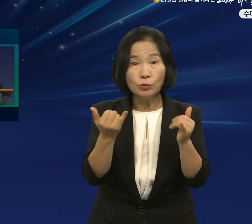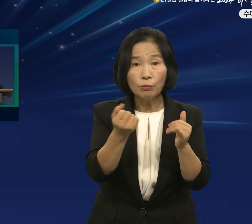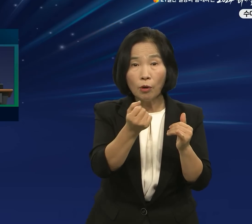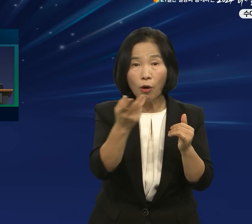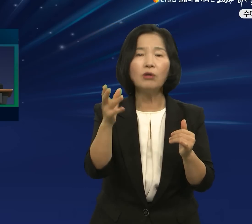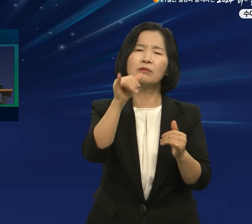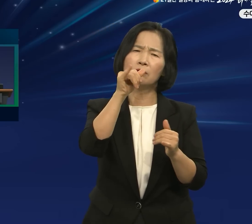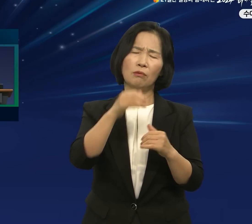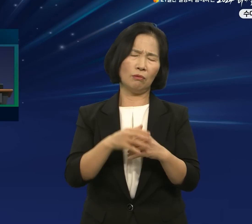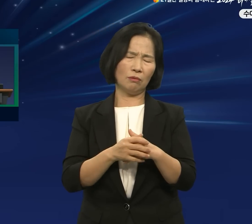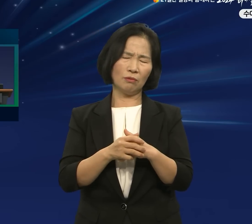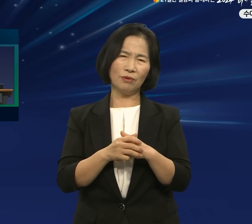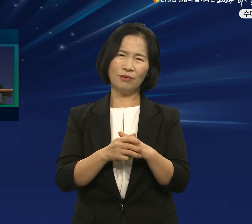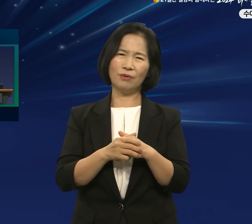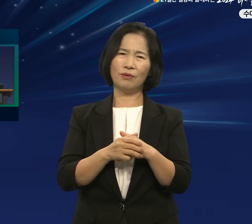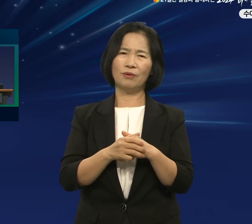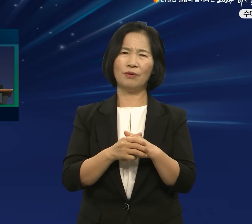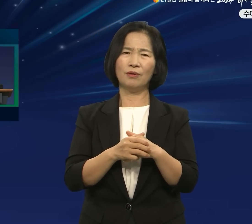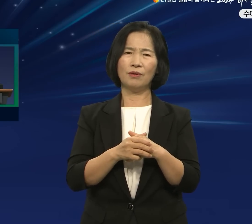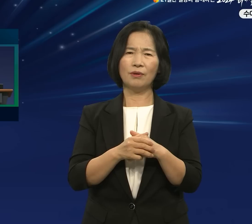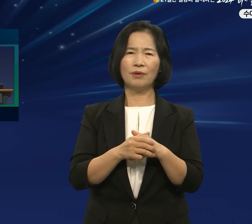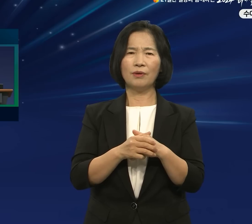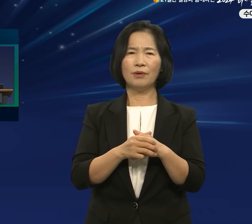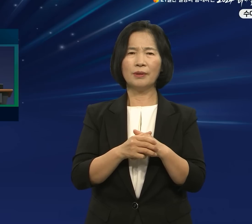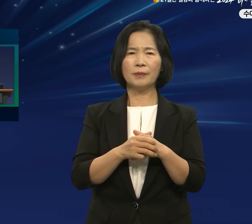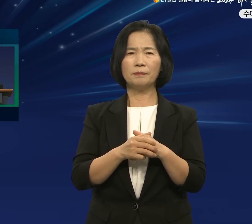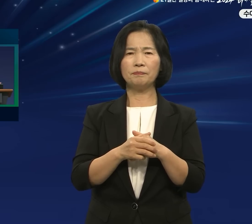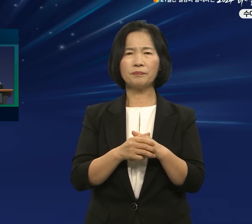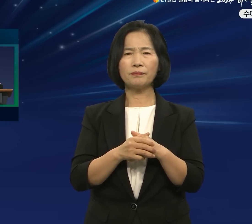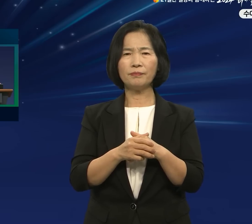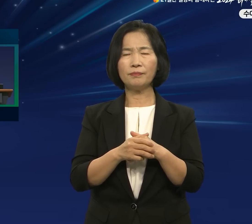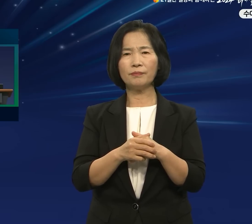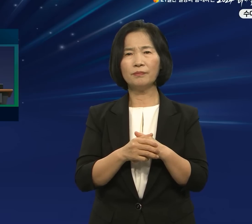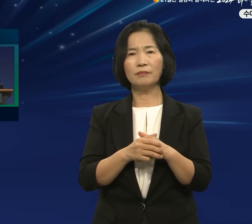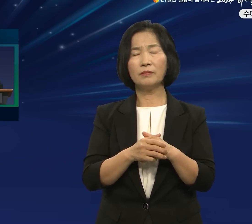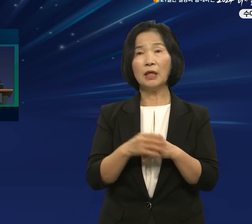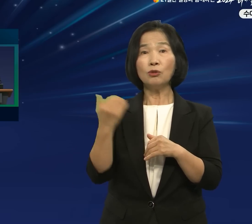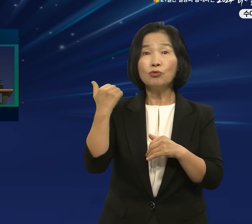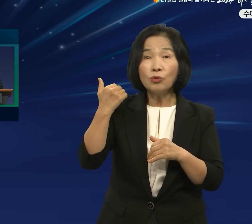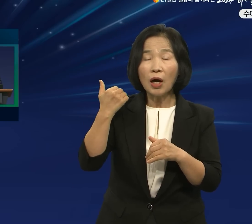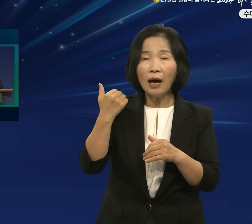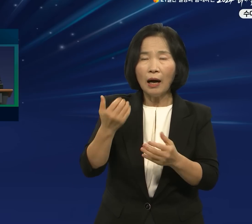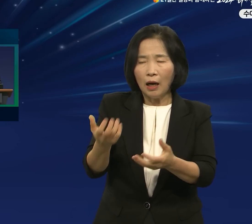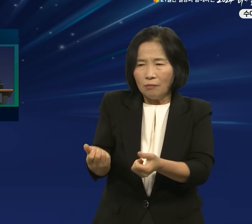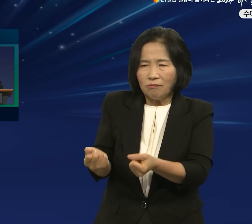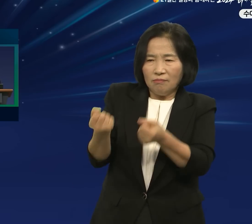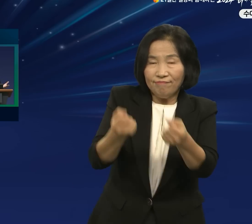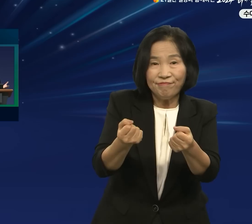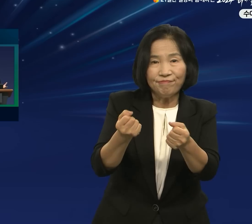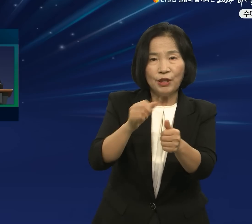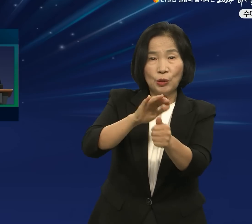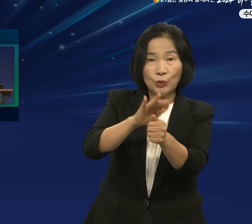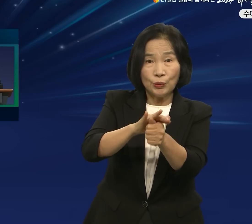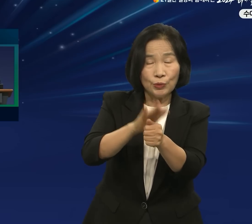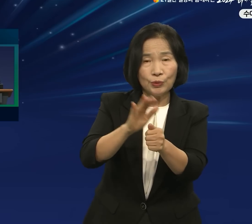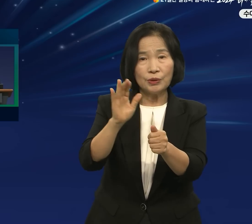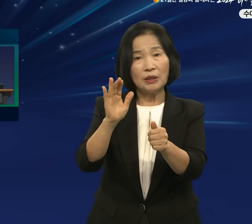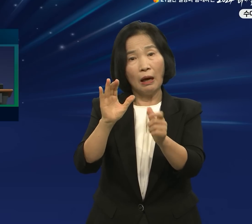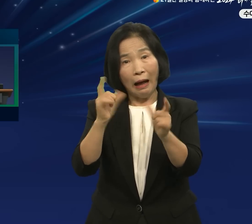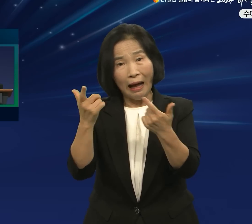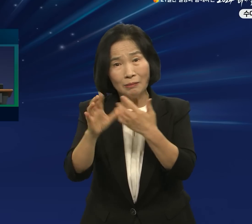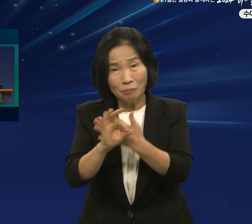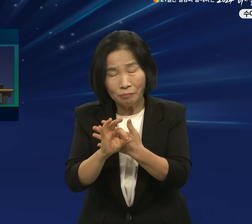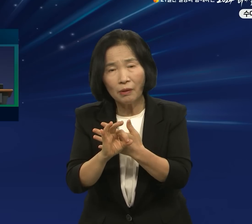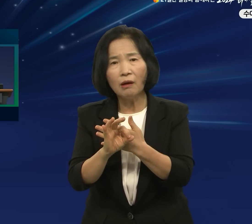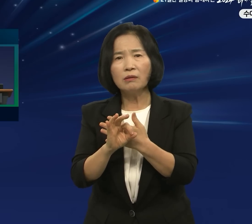여러분입니다. 네, 누가 부축해 주지 않으면은 가까운 거리도 이동할